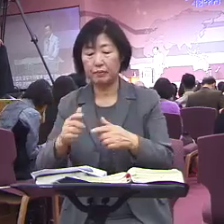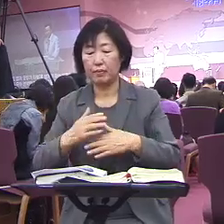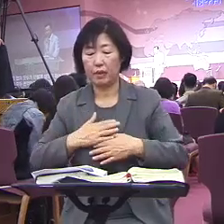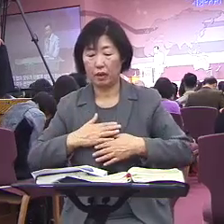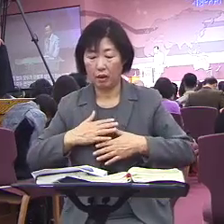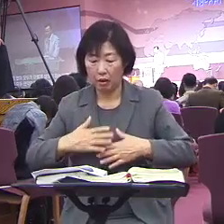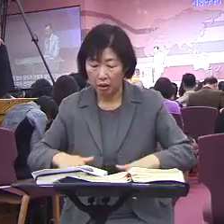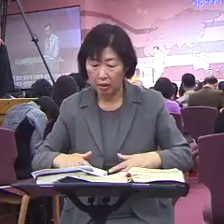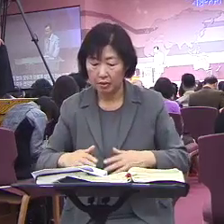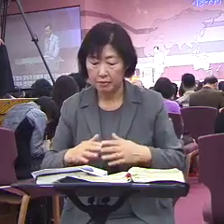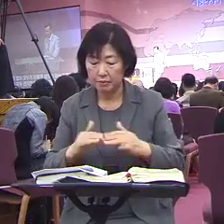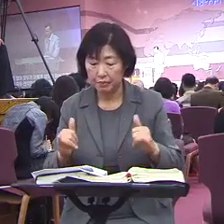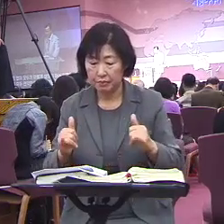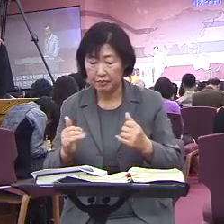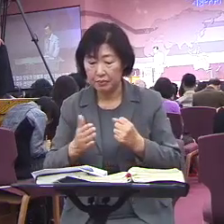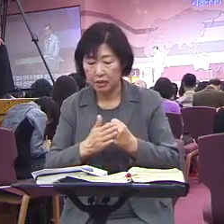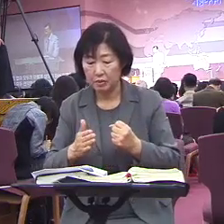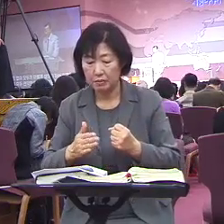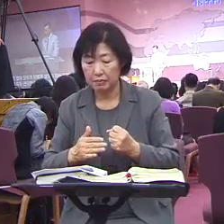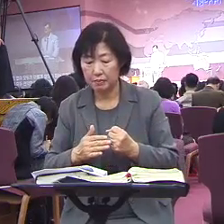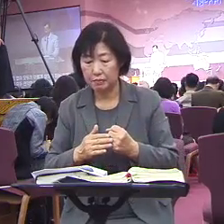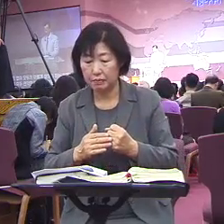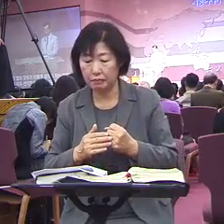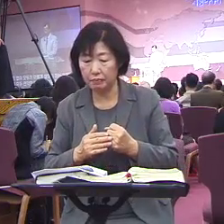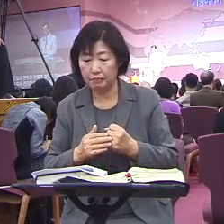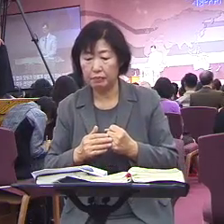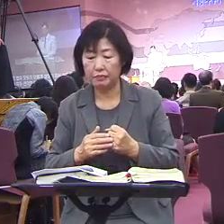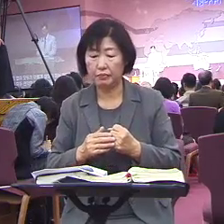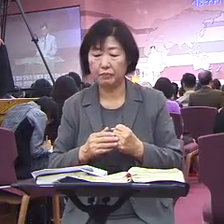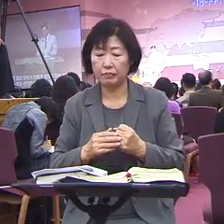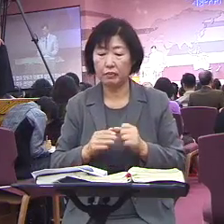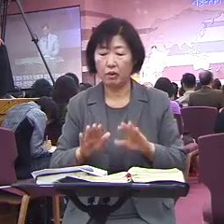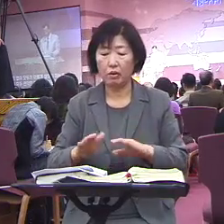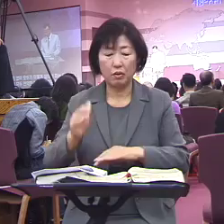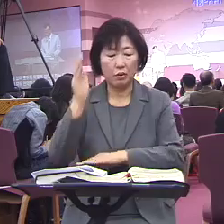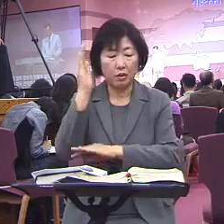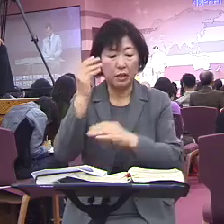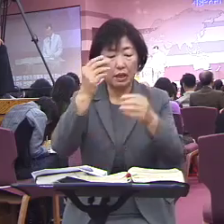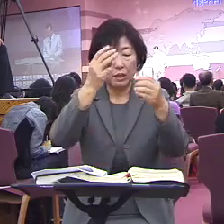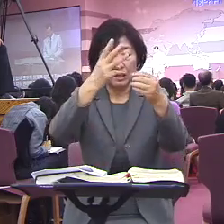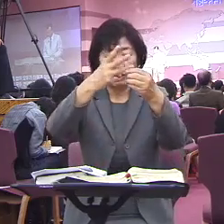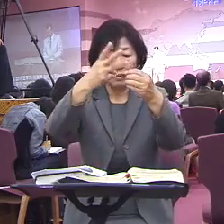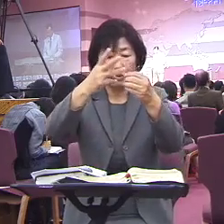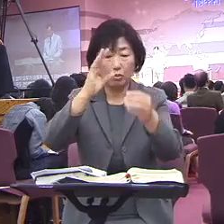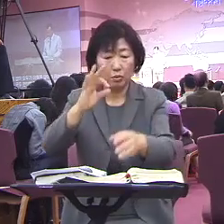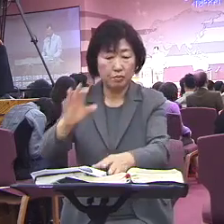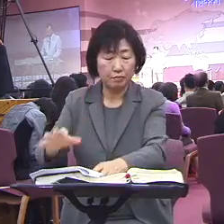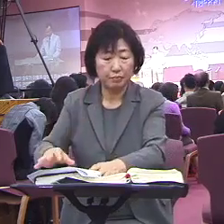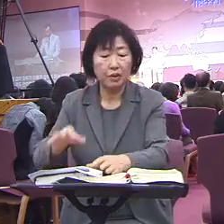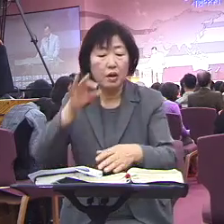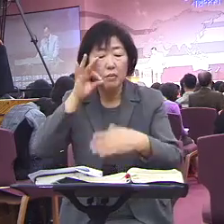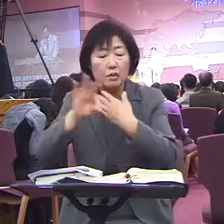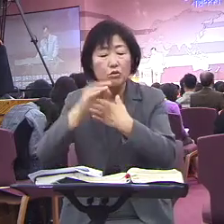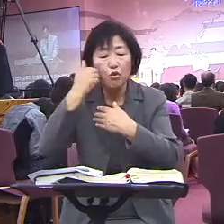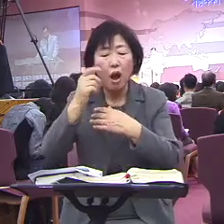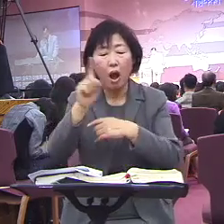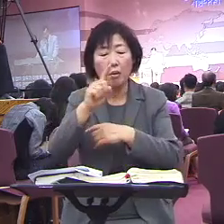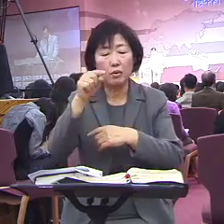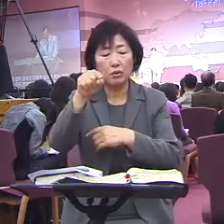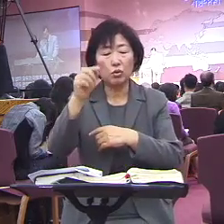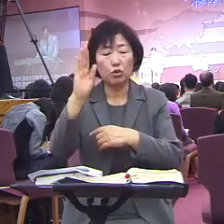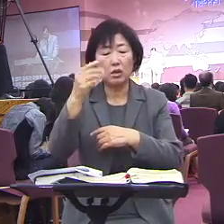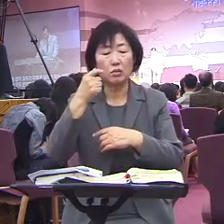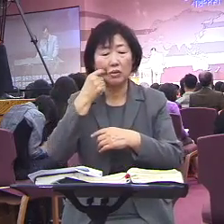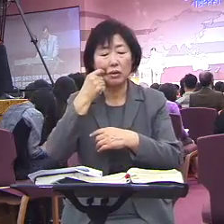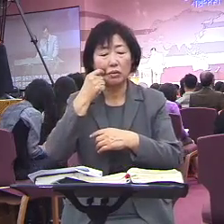연약한 자들이기 때문입니다. 우리 모두가 연약해요. 오늘 말씀 3절 좀 보실래요? 만일 누가 아무것도 되지